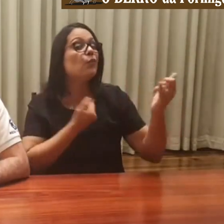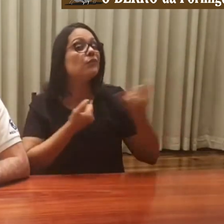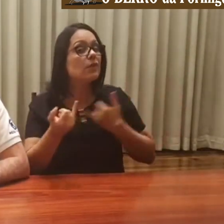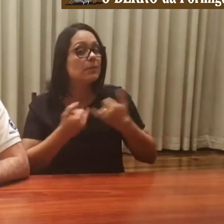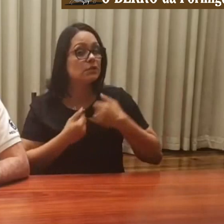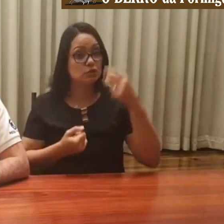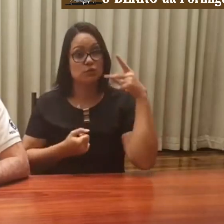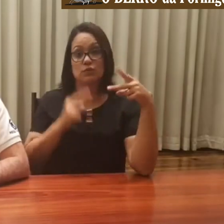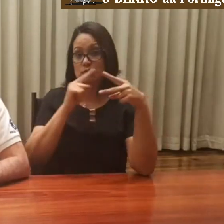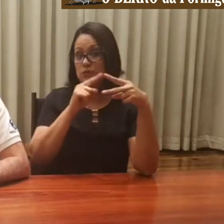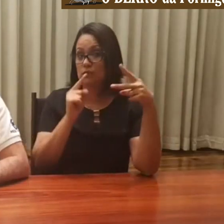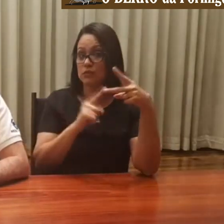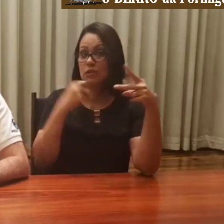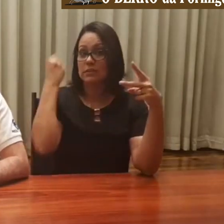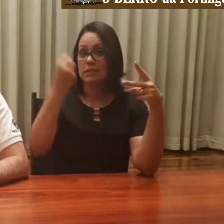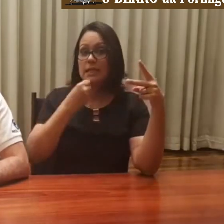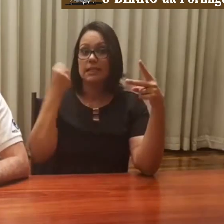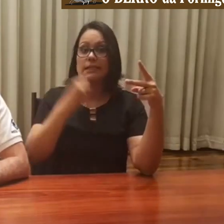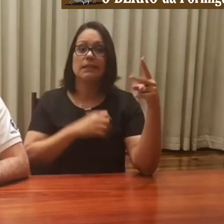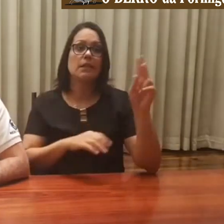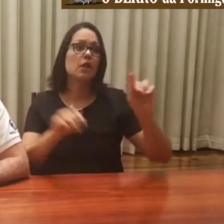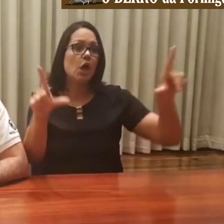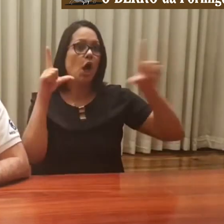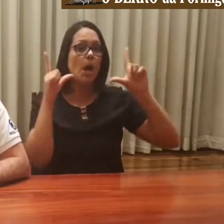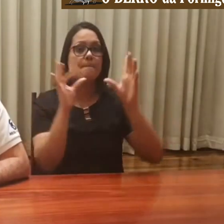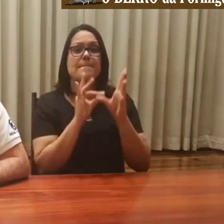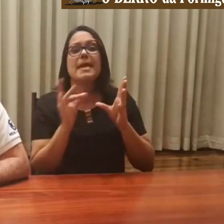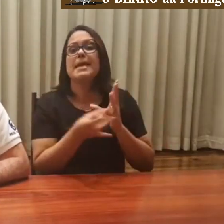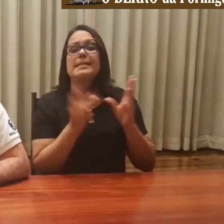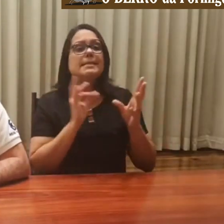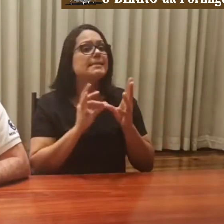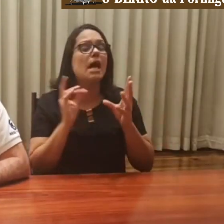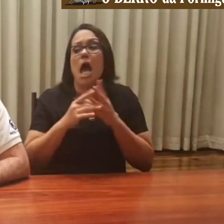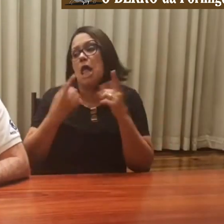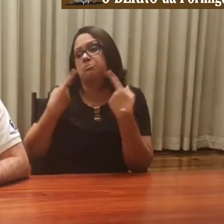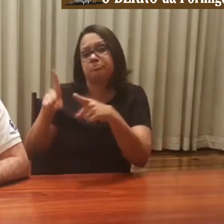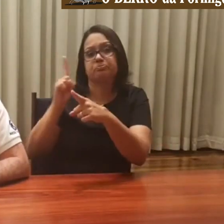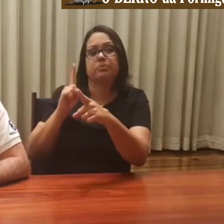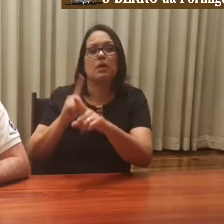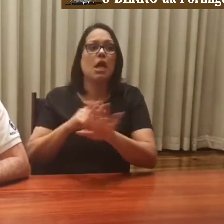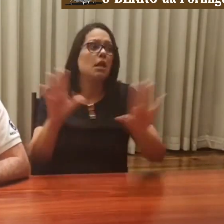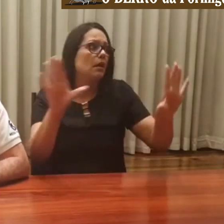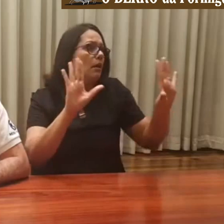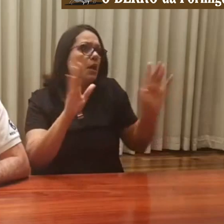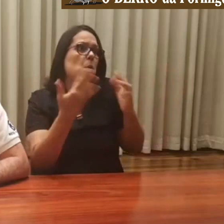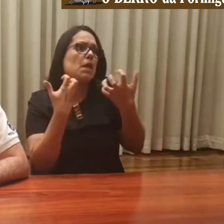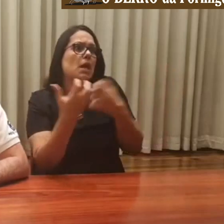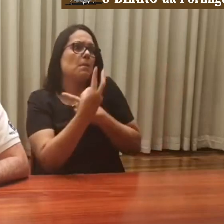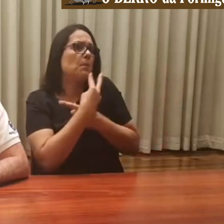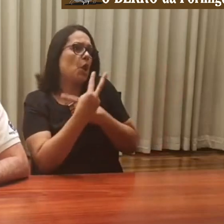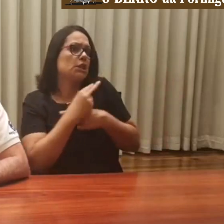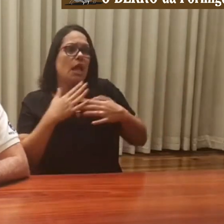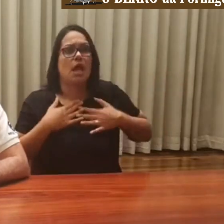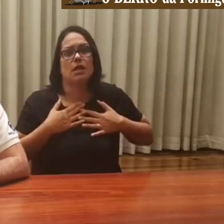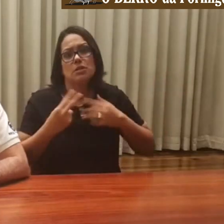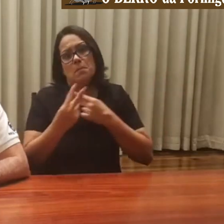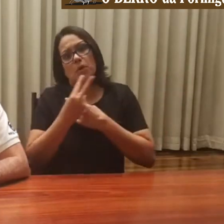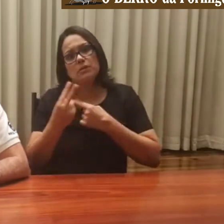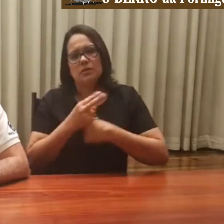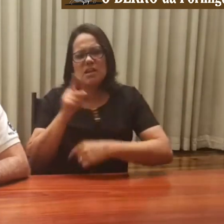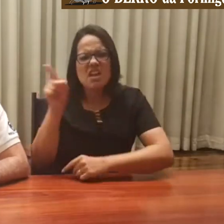dois senadores foram atacados nas mídias sociais e pediram o quê para a Câmara? Proteção armada. Olha só, para